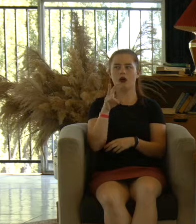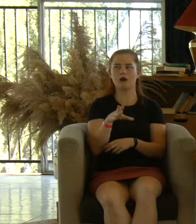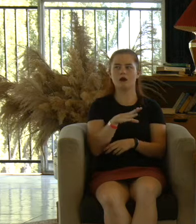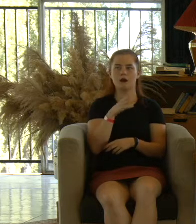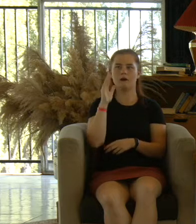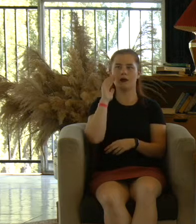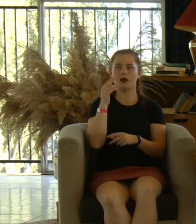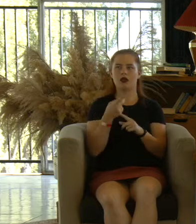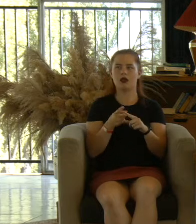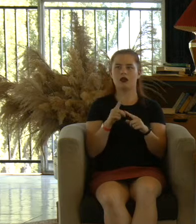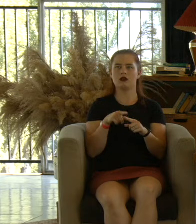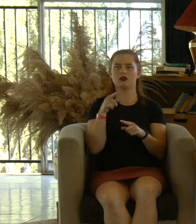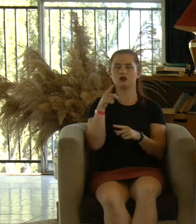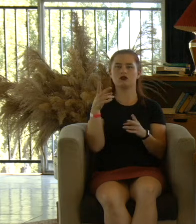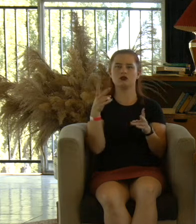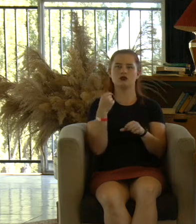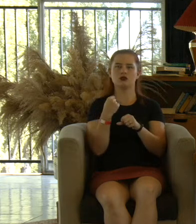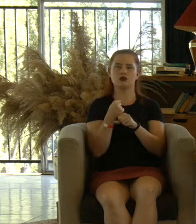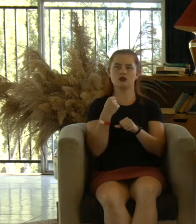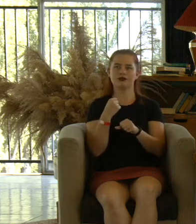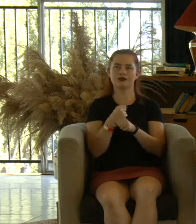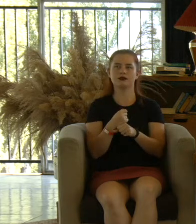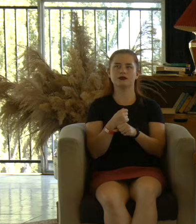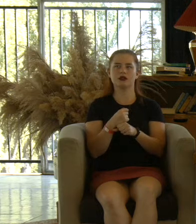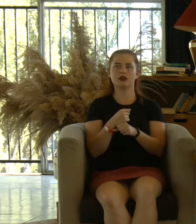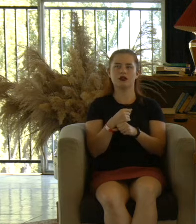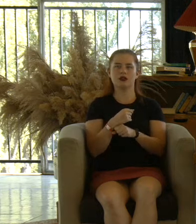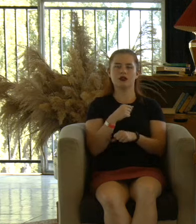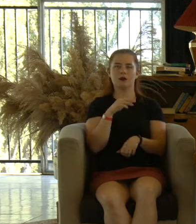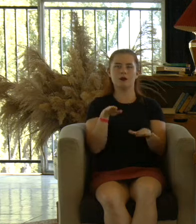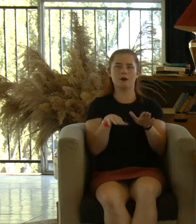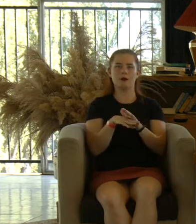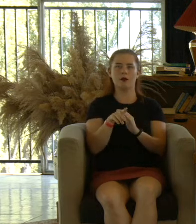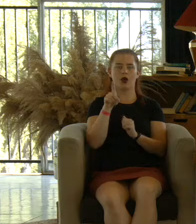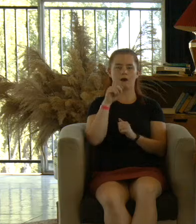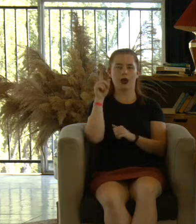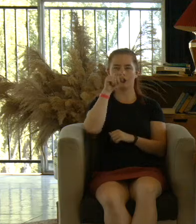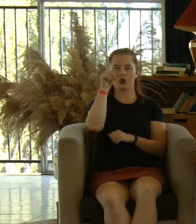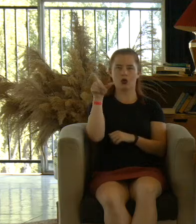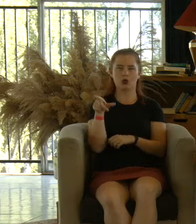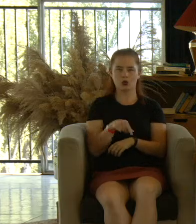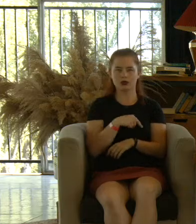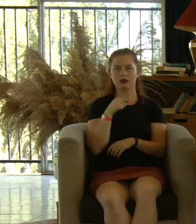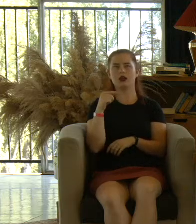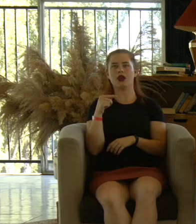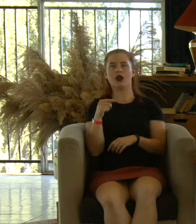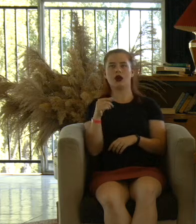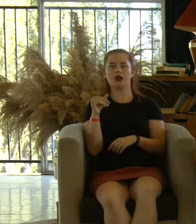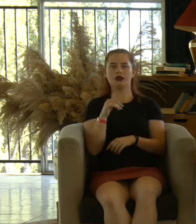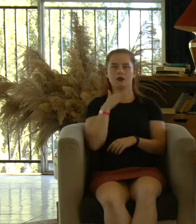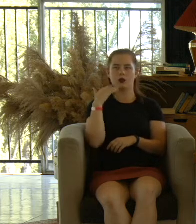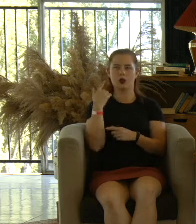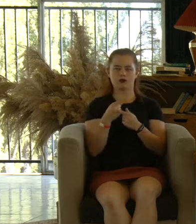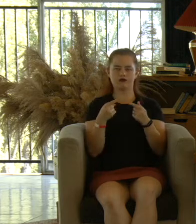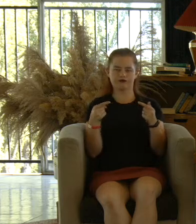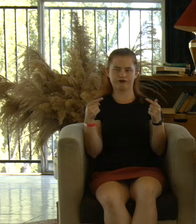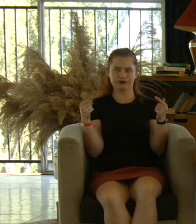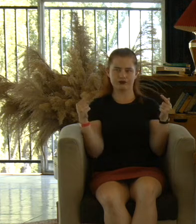поэтому там нужно закапывать рог на молодой луне, желудок молодого теленка и прочие недоказанные по-прежнему